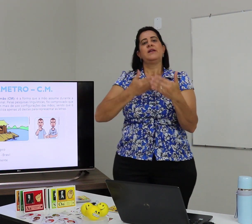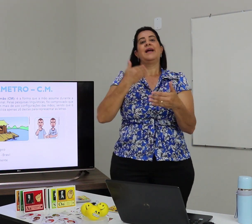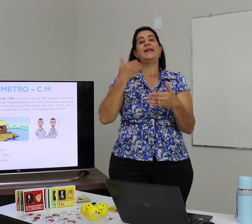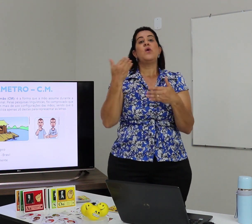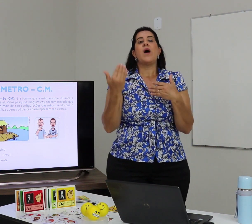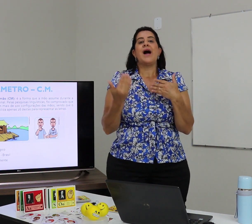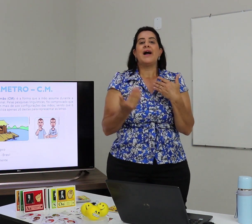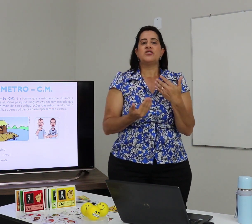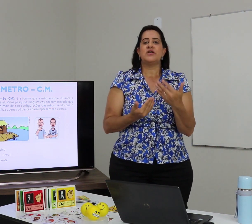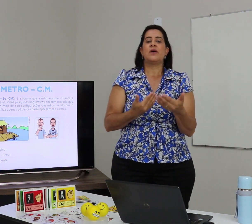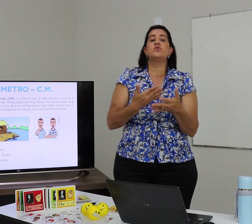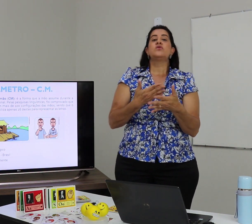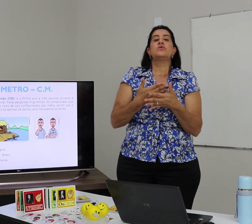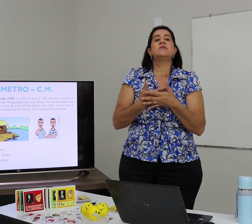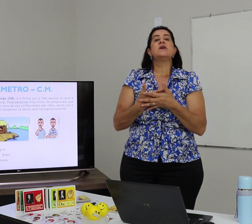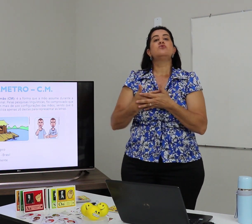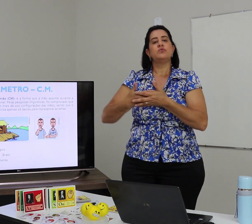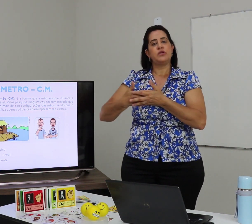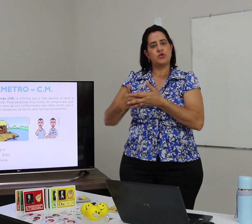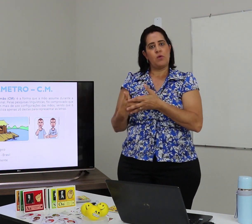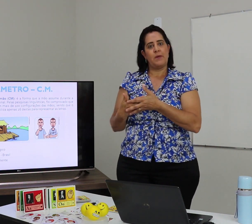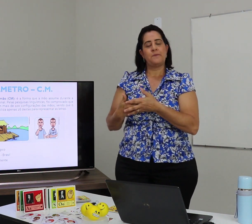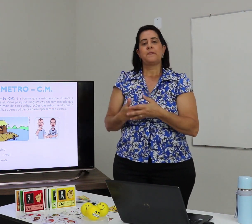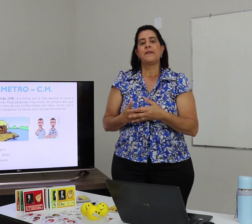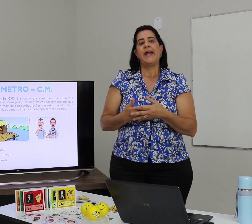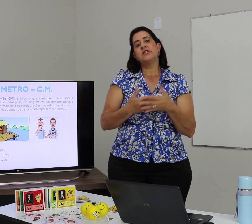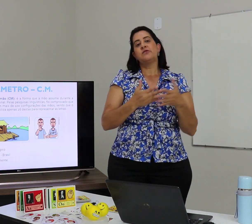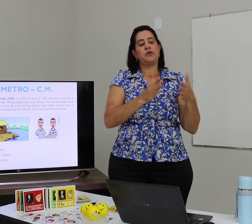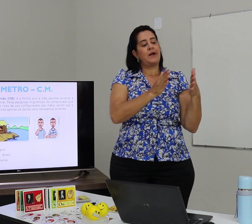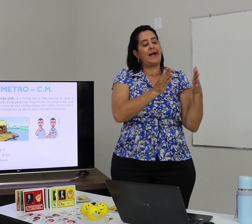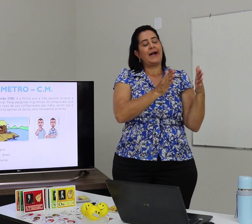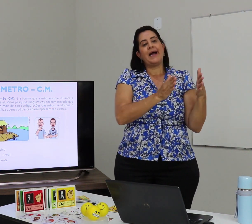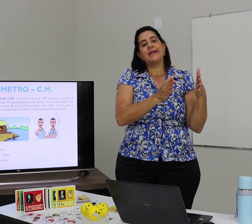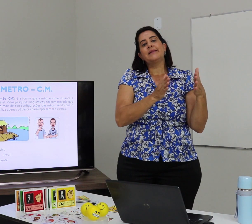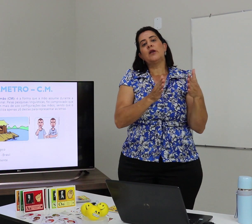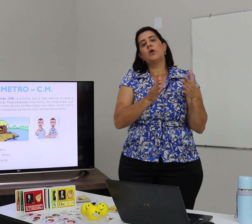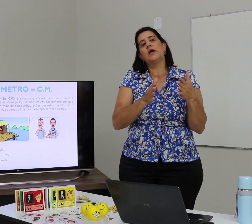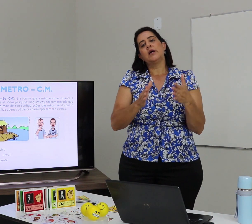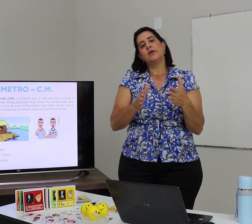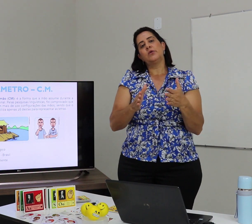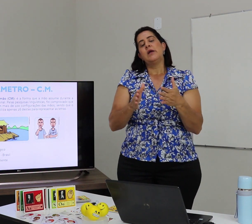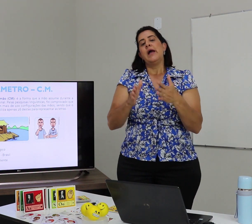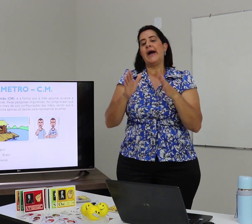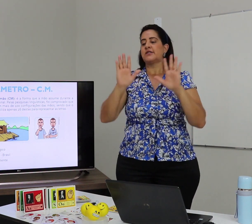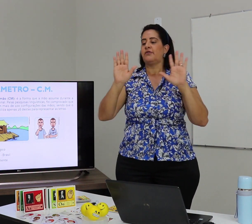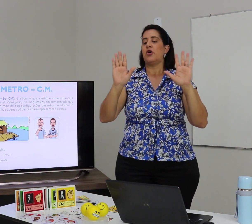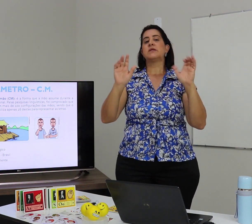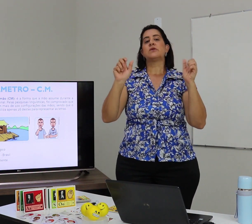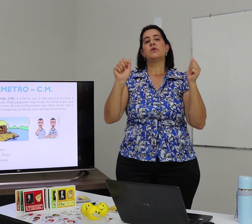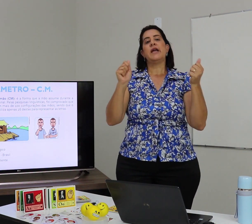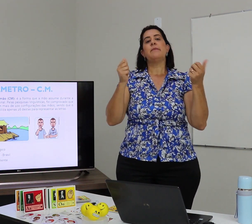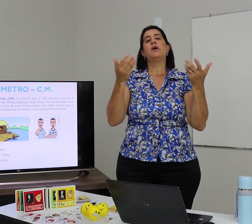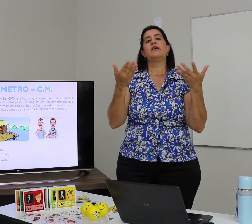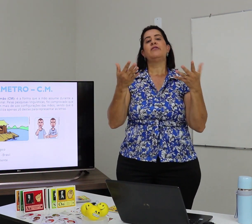na linguagem, na construção de um idioma, eles foram catalogando as formas com que a mão